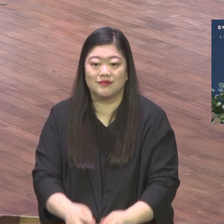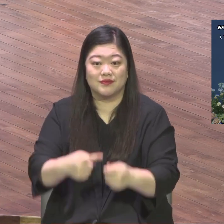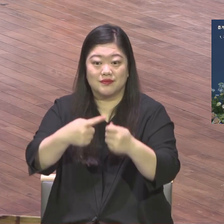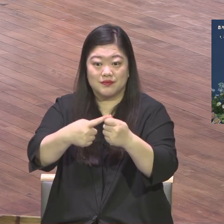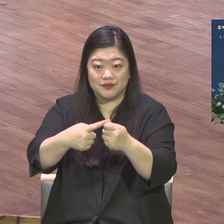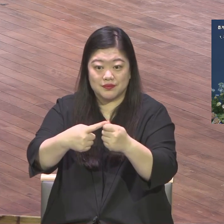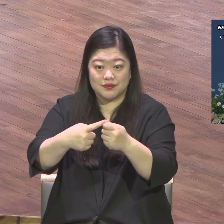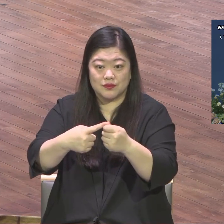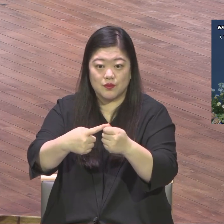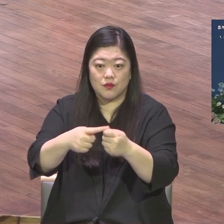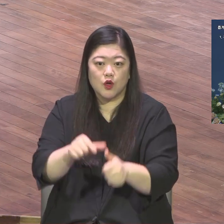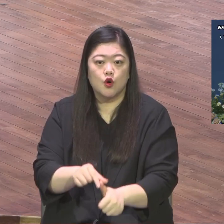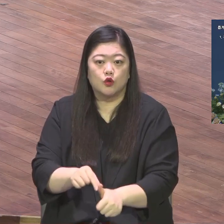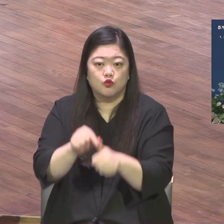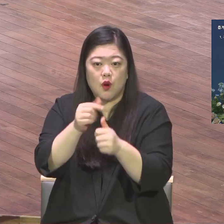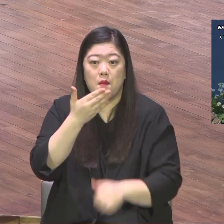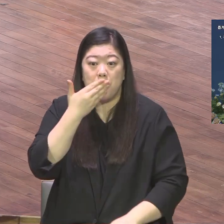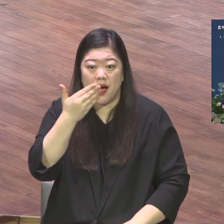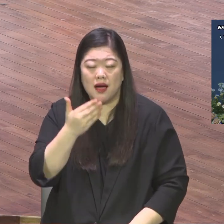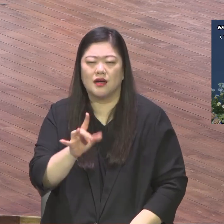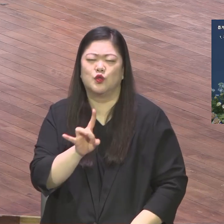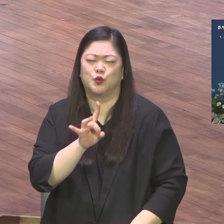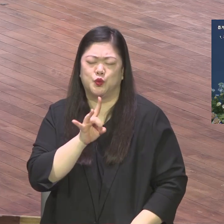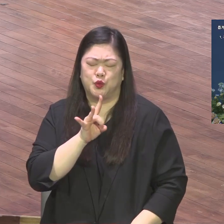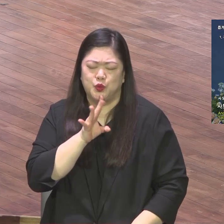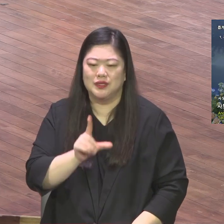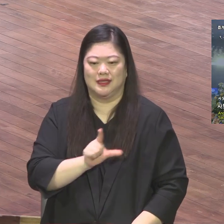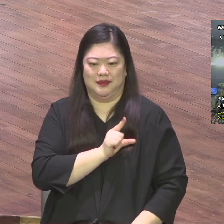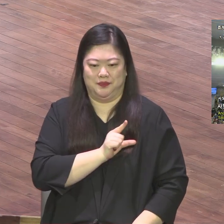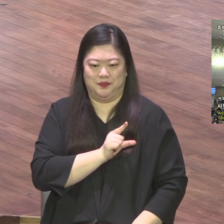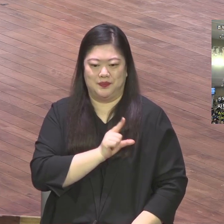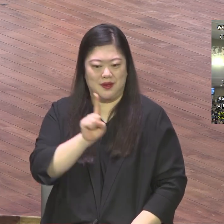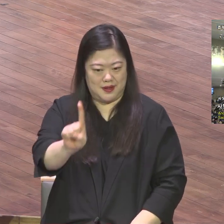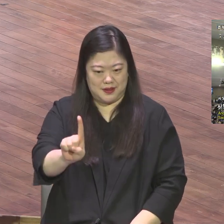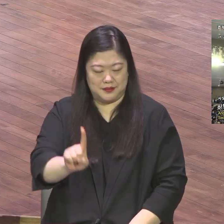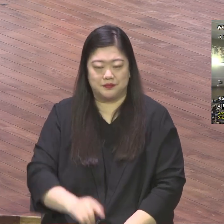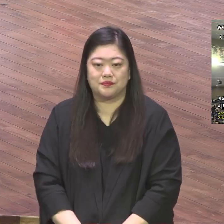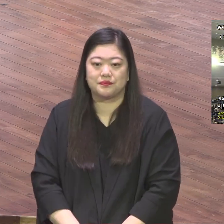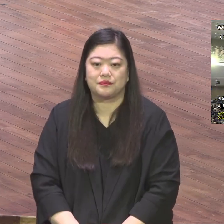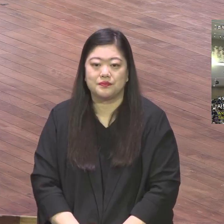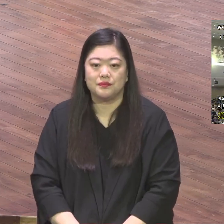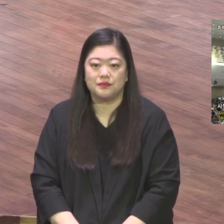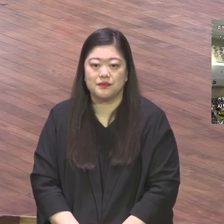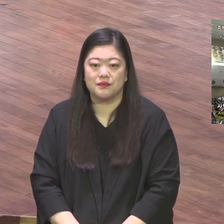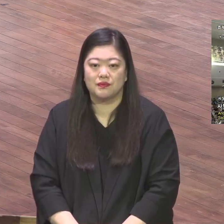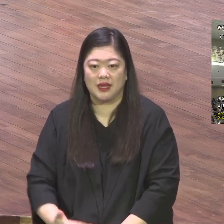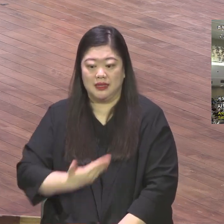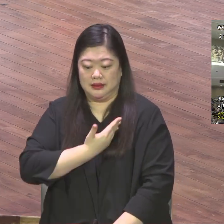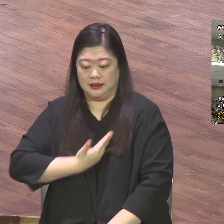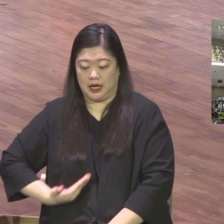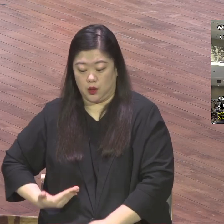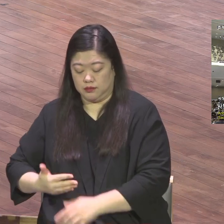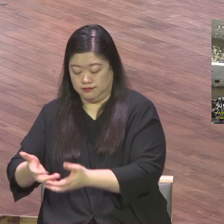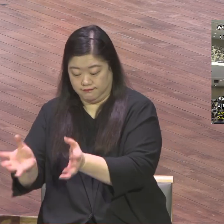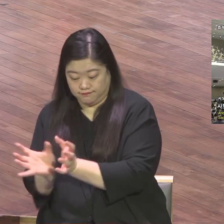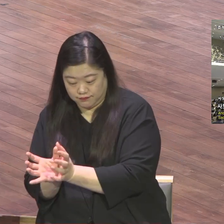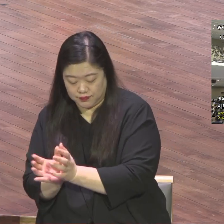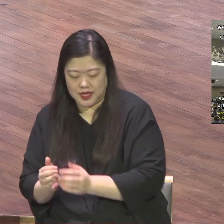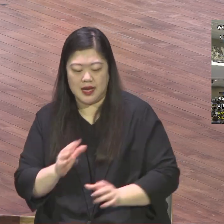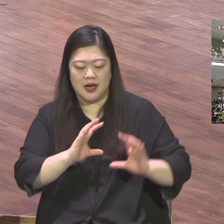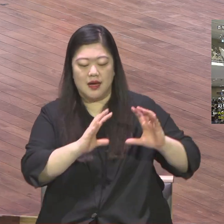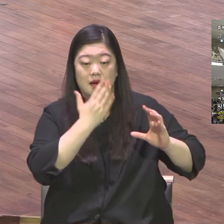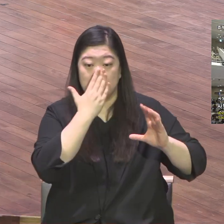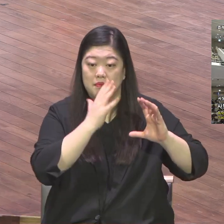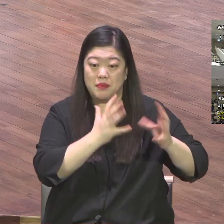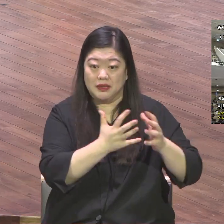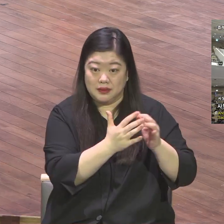구원을 받을 수 있는 유일한 이름입니다. 1, 2절 봅니다. 사도들이 백성에게 말할 때에